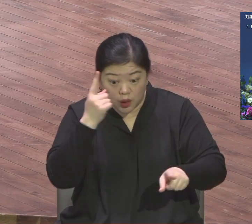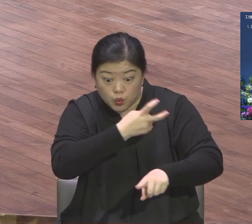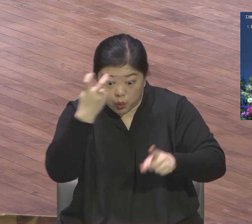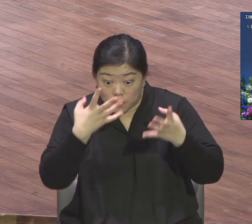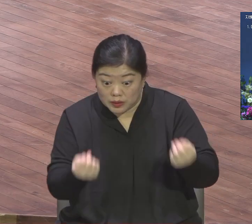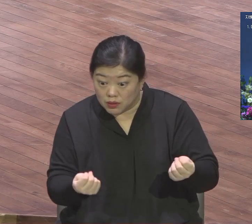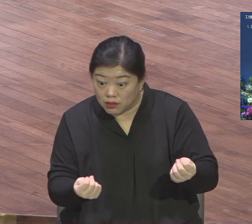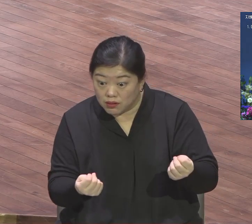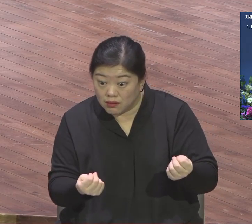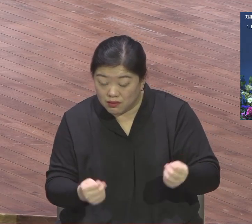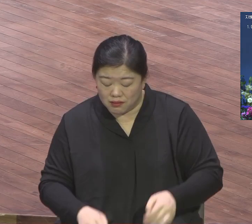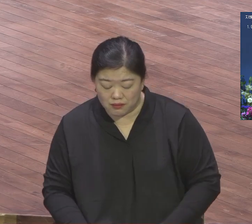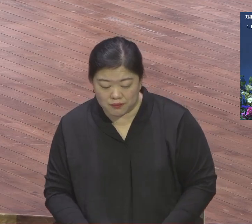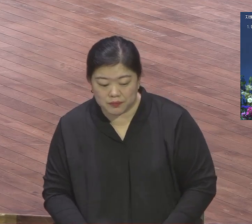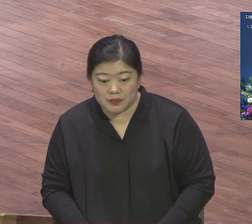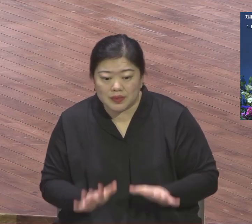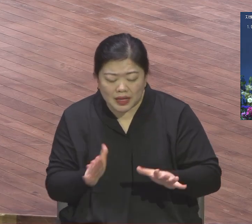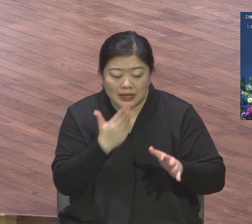많아요.